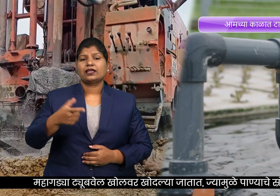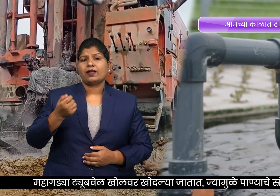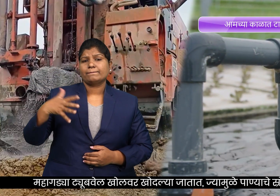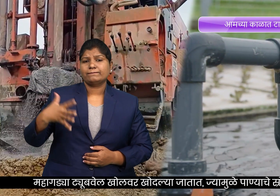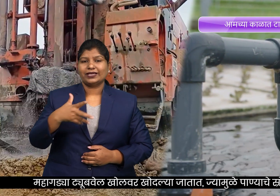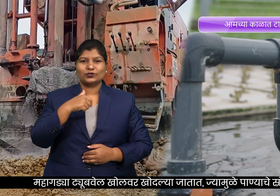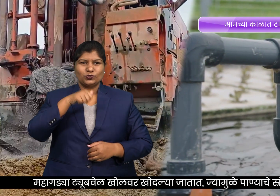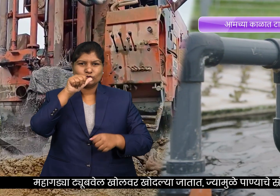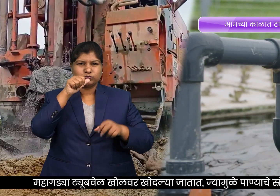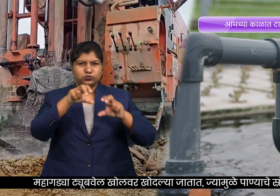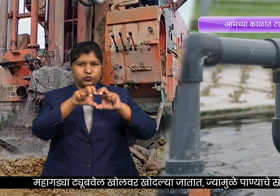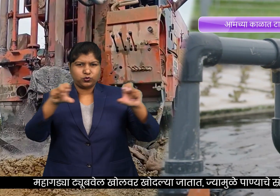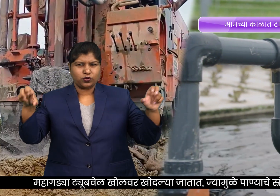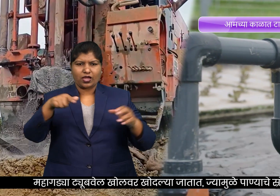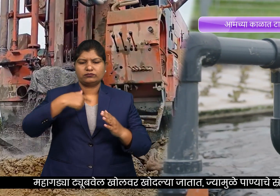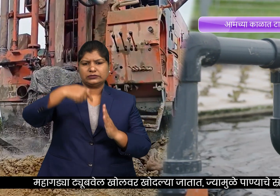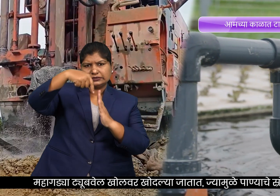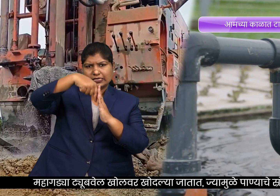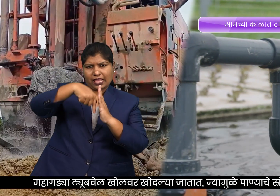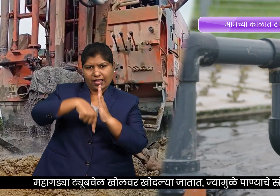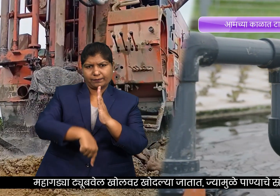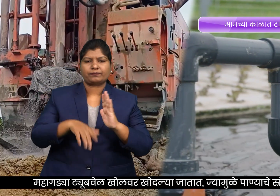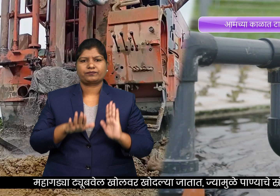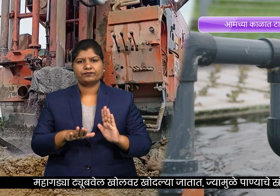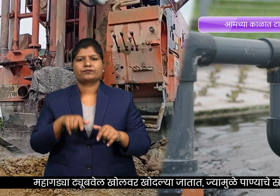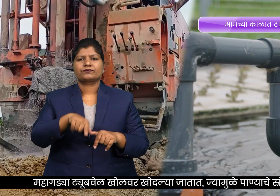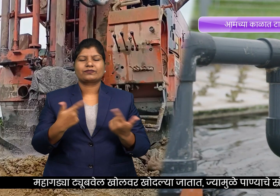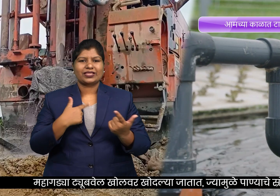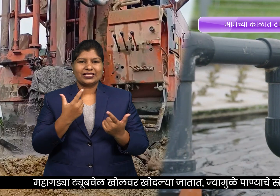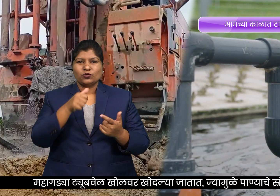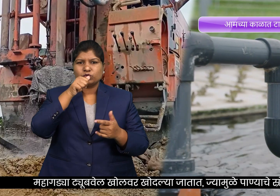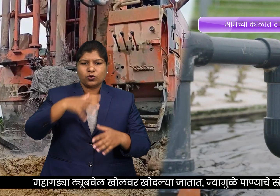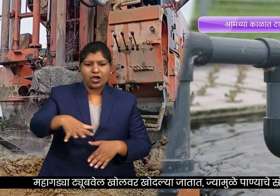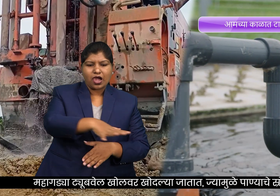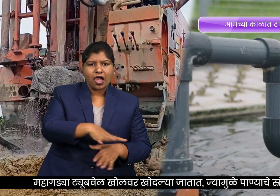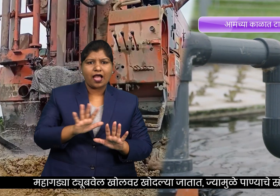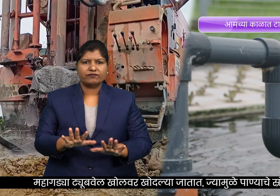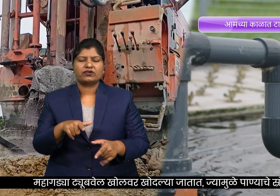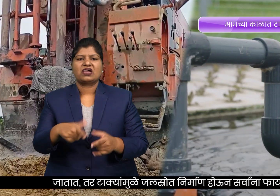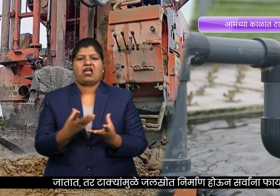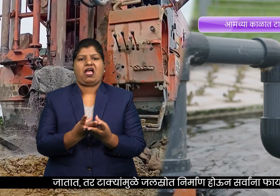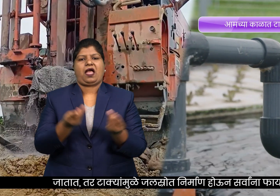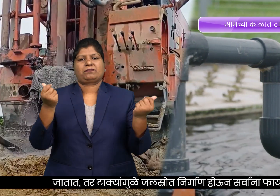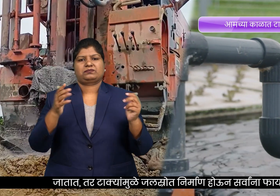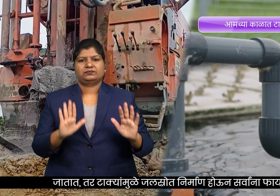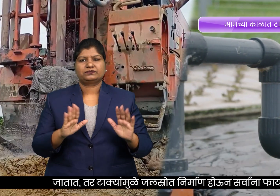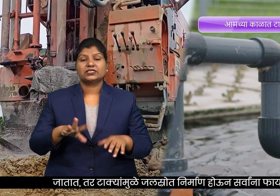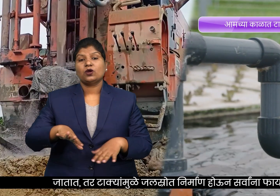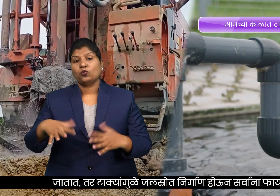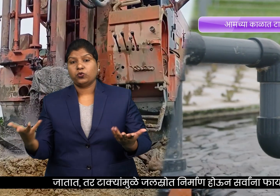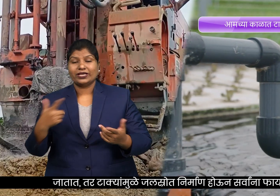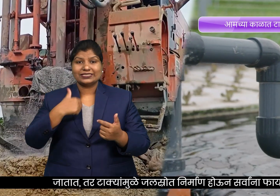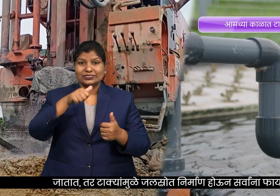महागड्या ट्यूबवरील खोलवर खोदल्या जातात, ज्यामुळे पाण्याचे स्रोत कमी होते, तर